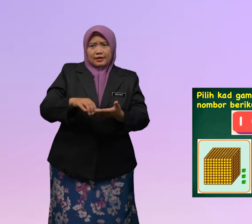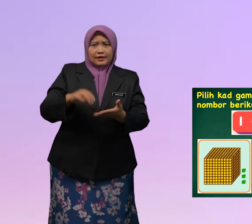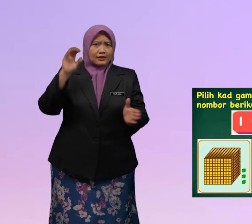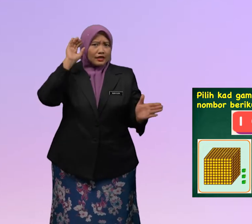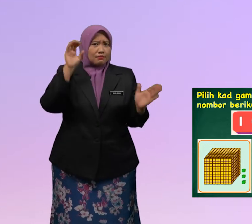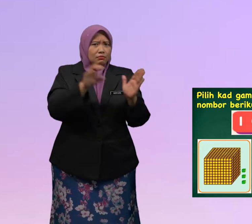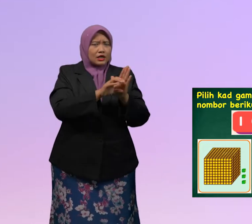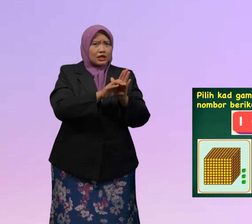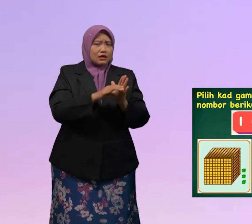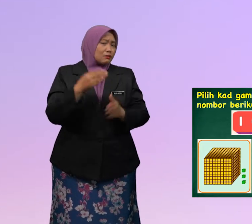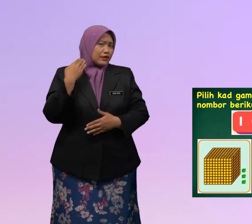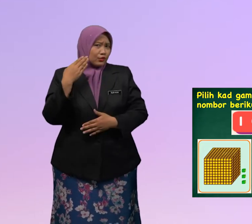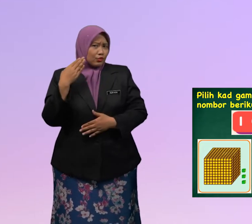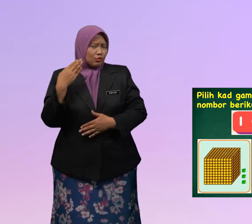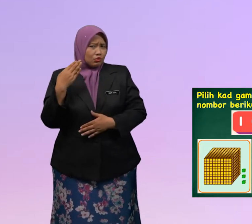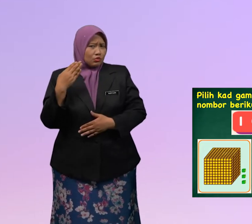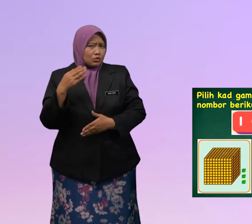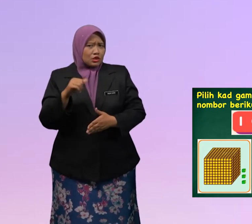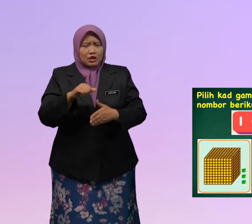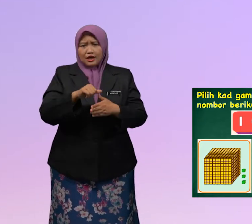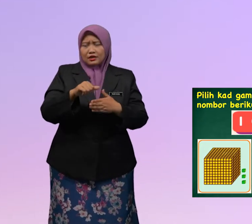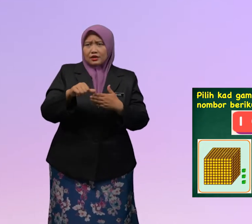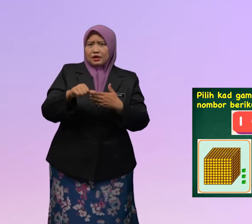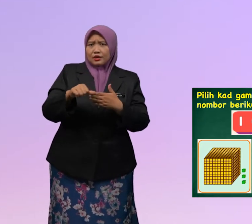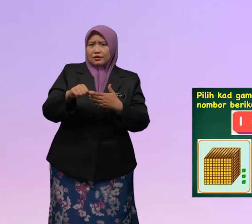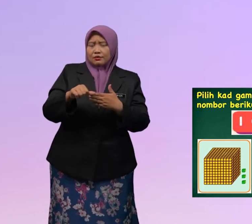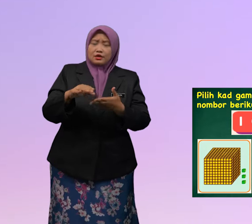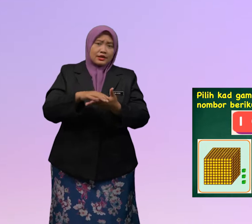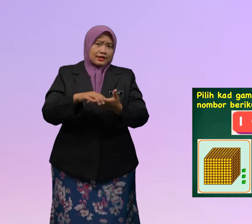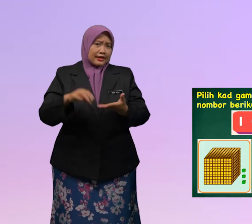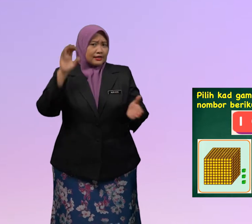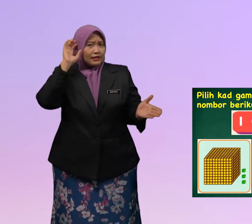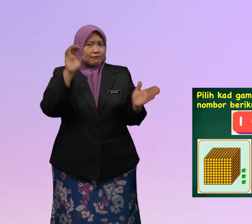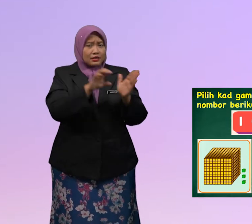Kad gambar biru atau kad